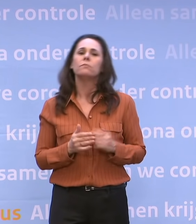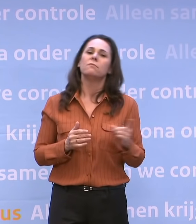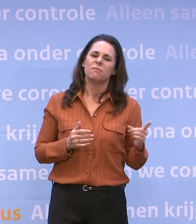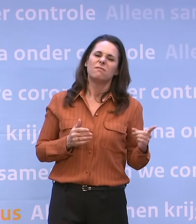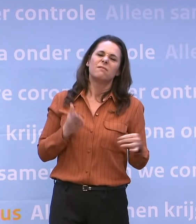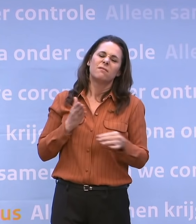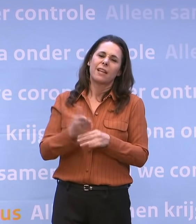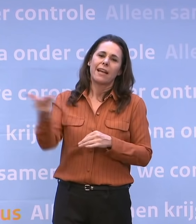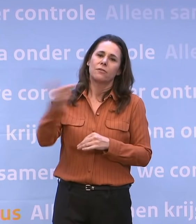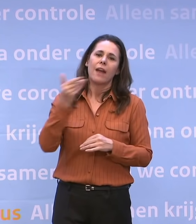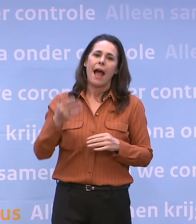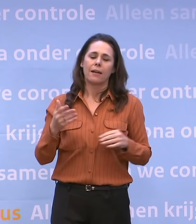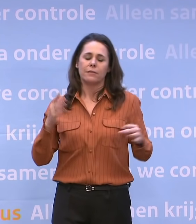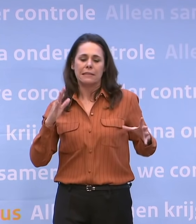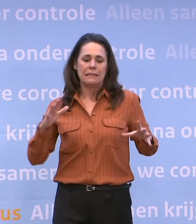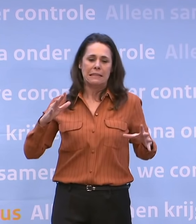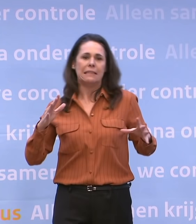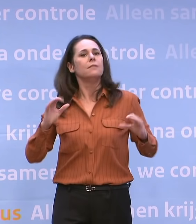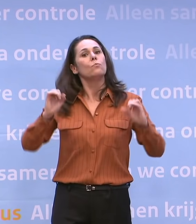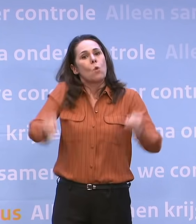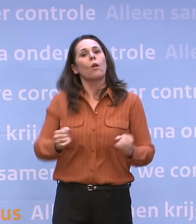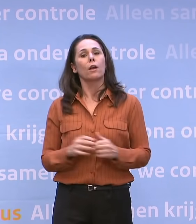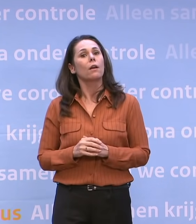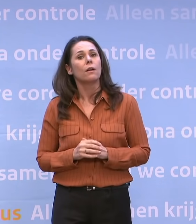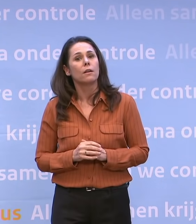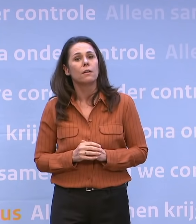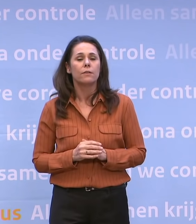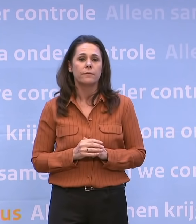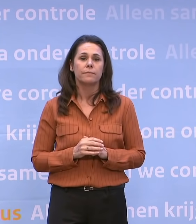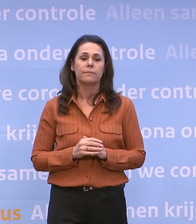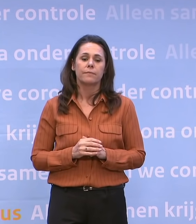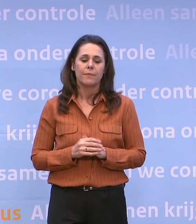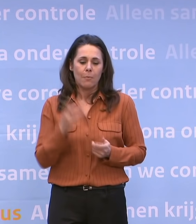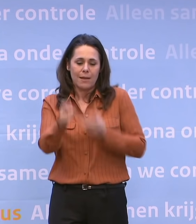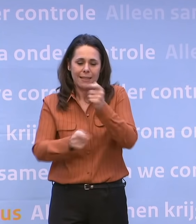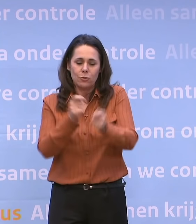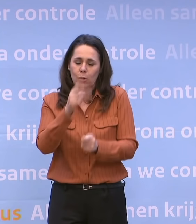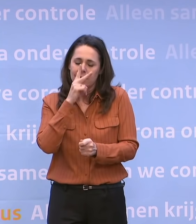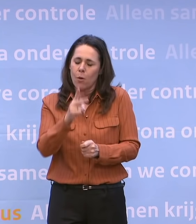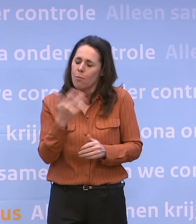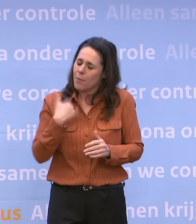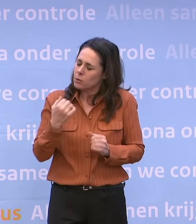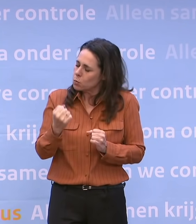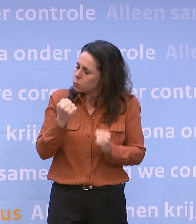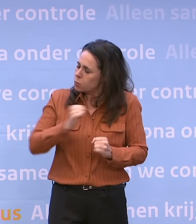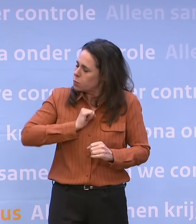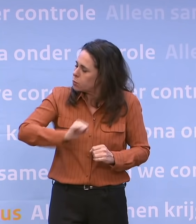piept en het kraakt natuurlijk wel aan alle kanten. En tegelijkertijd, wat ik zie in de zorg, is dat er een enorme gedrevenheid is om dit met elkaar